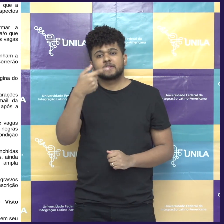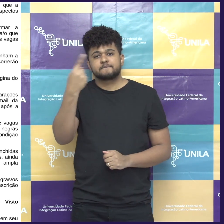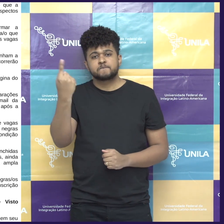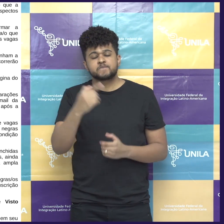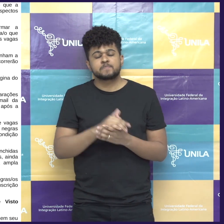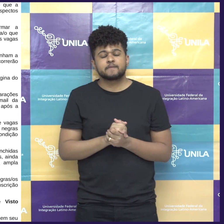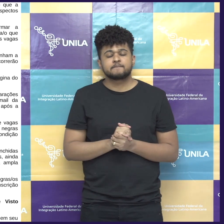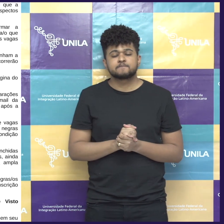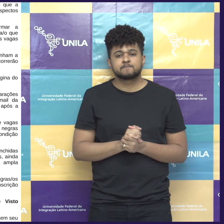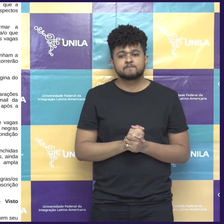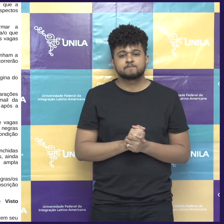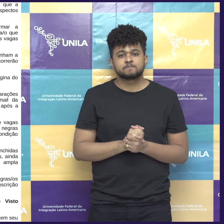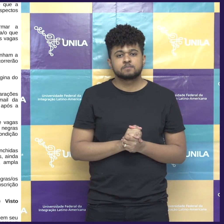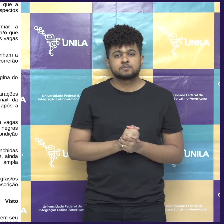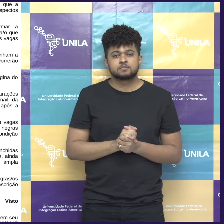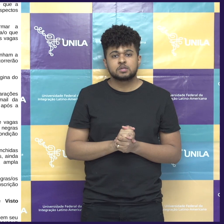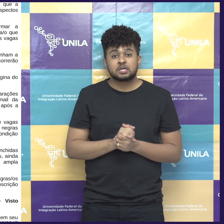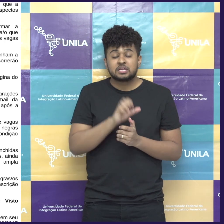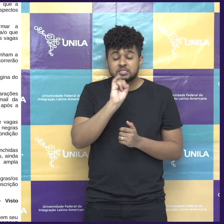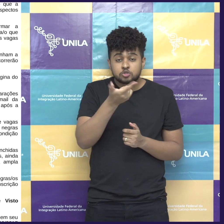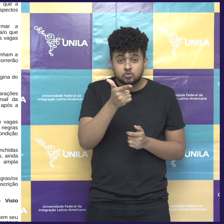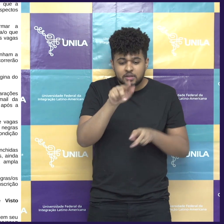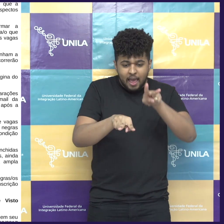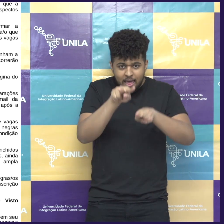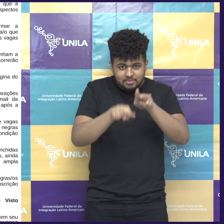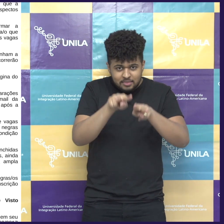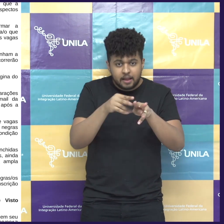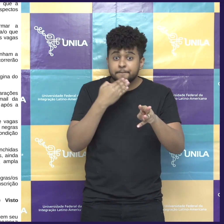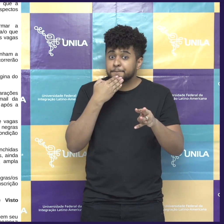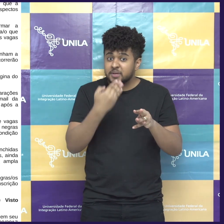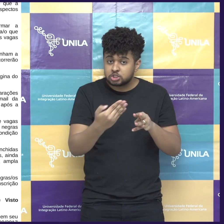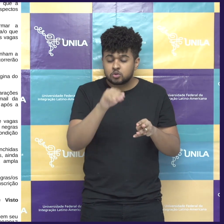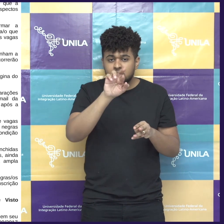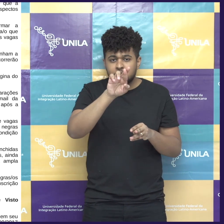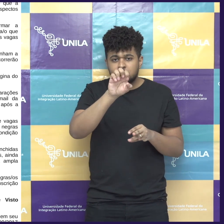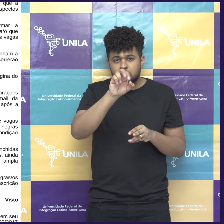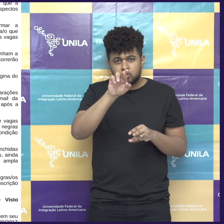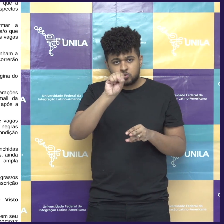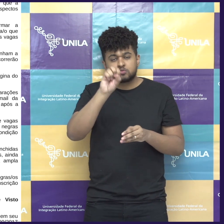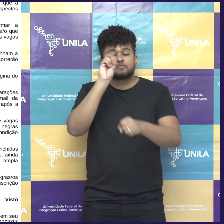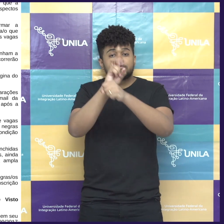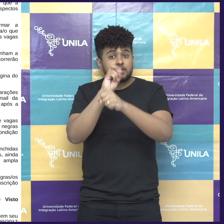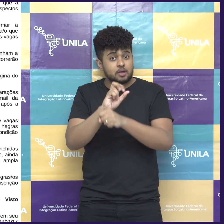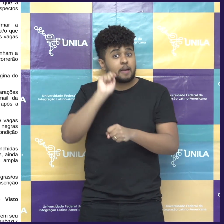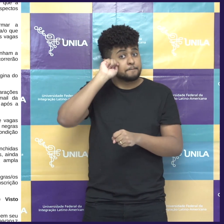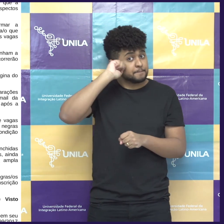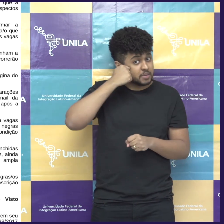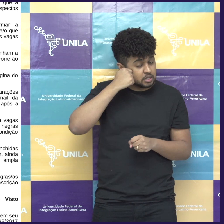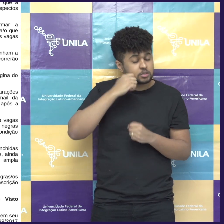3.1.21. Não cabendo análise de pedido de recurso para reserva de vagas para